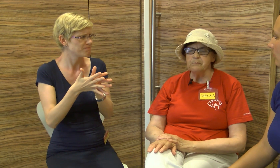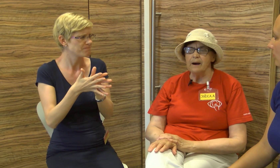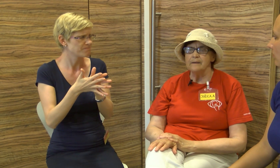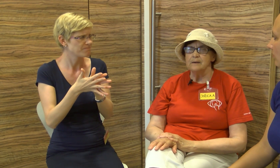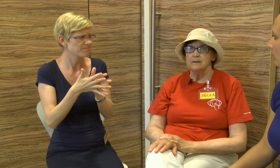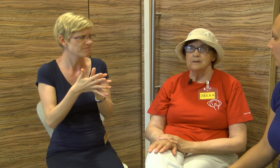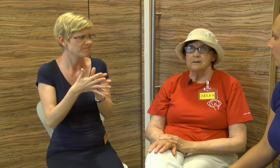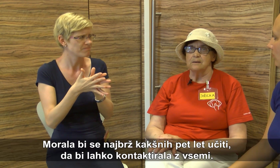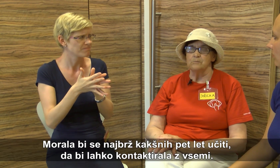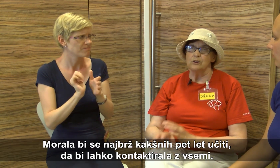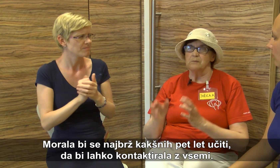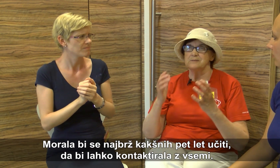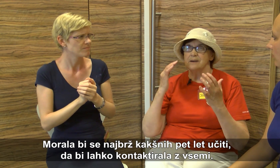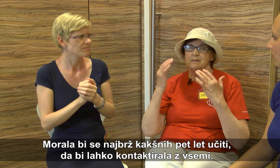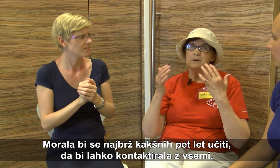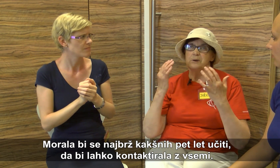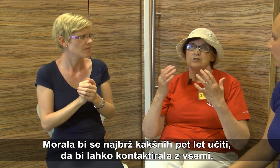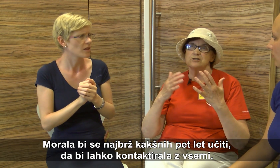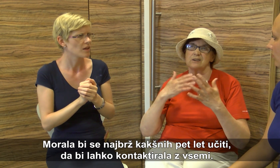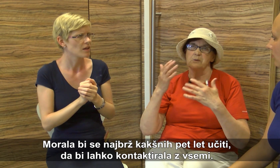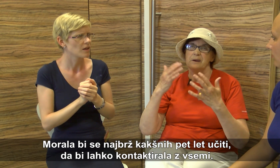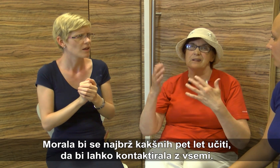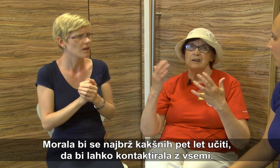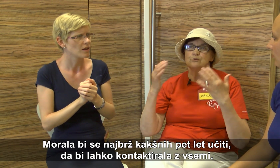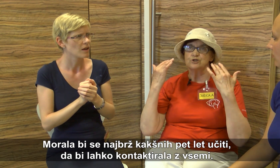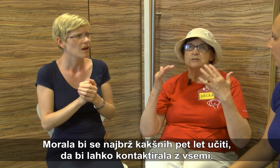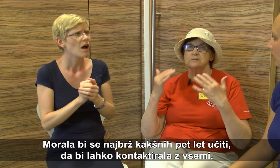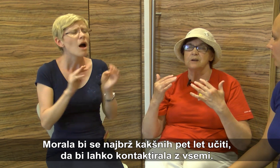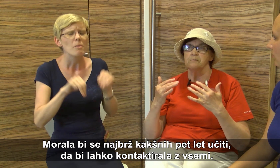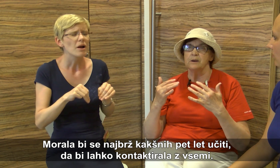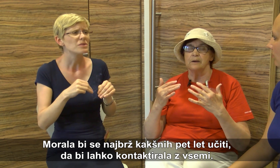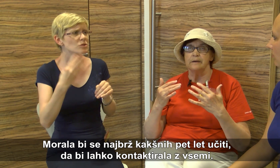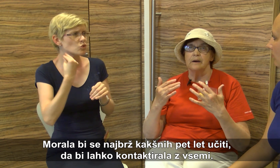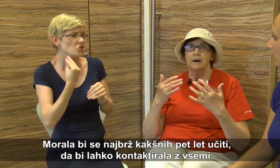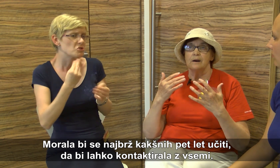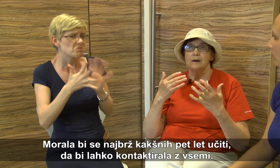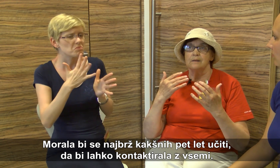in pa mogla bi se najbrž kakih 5 let učiti, da bi